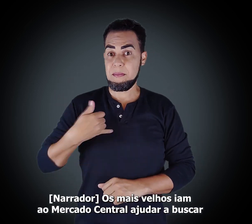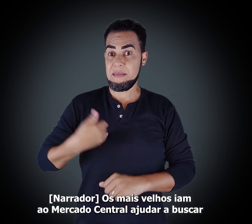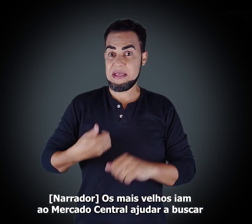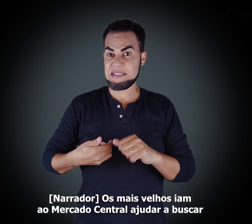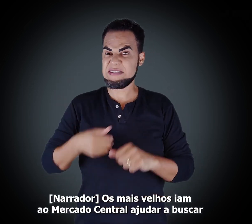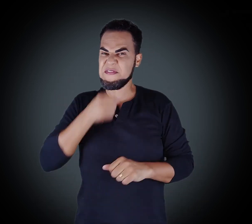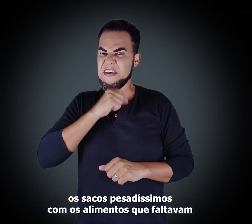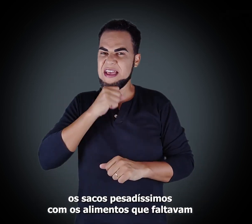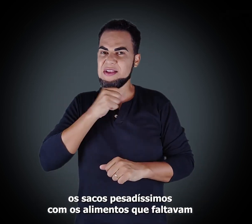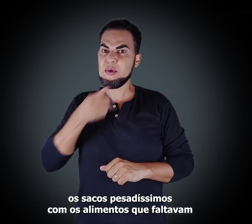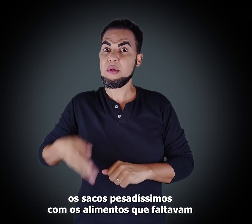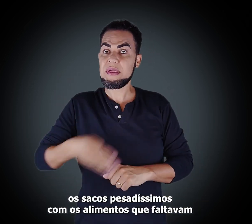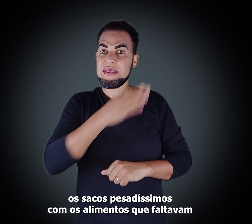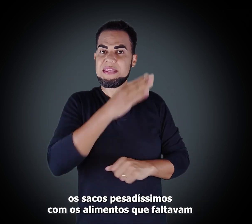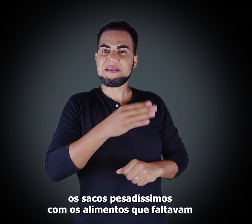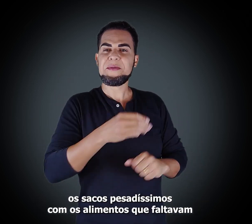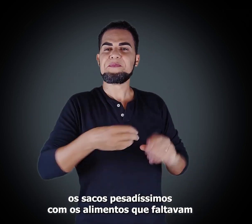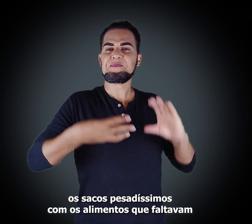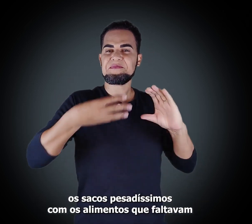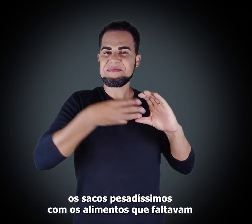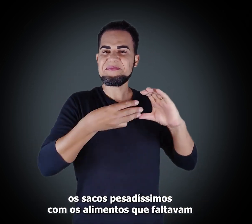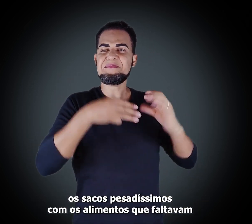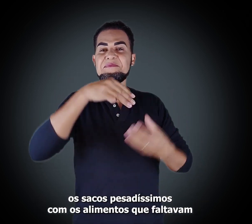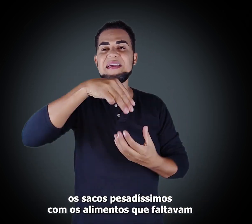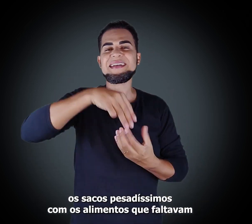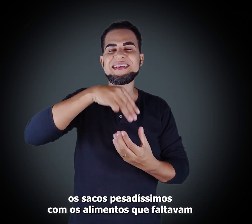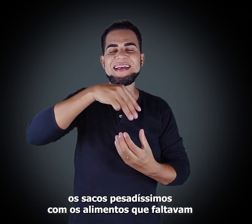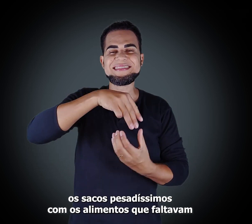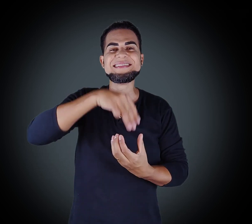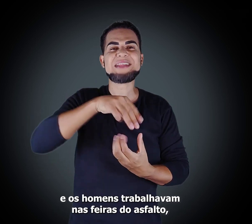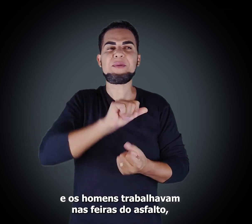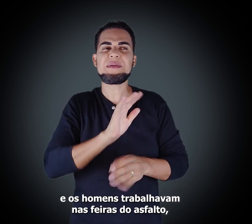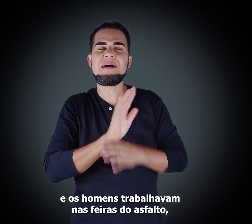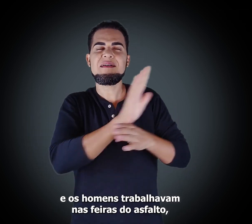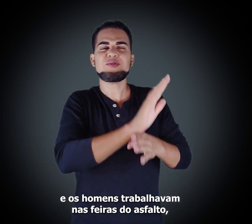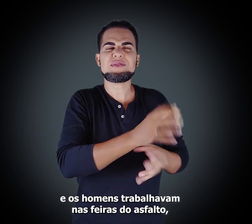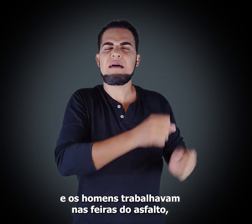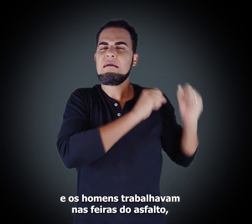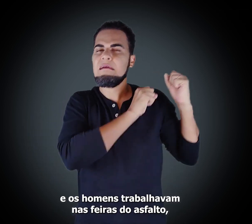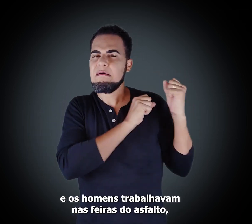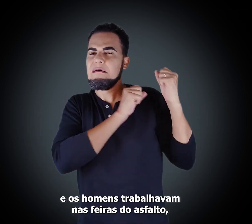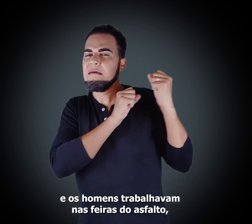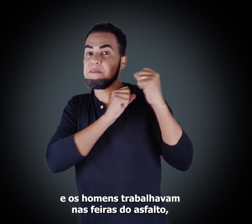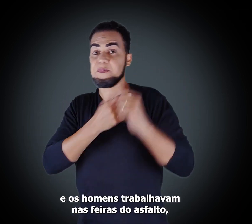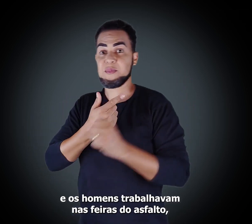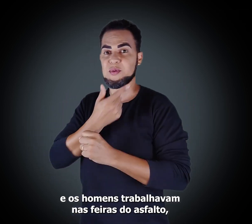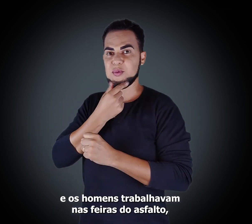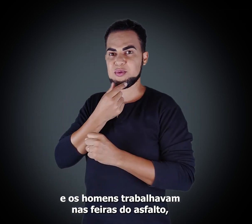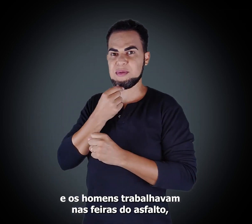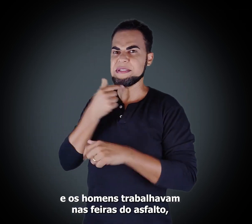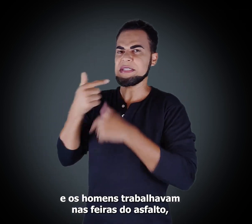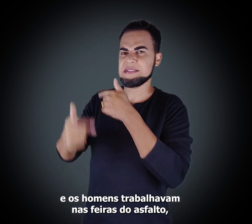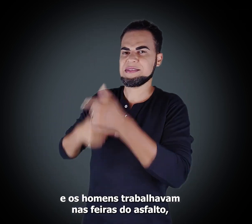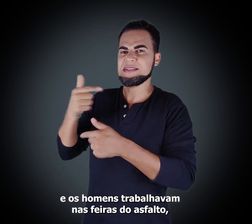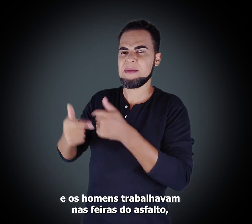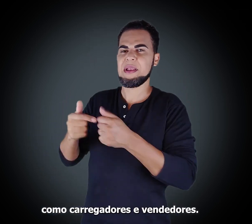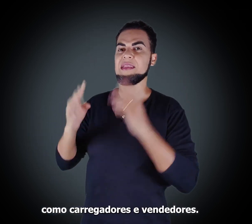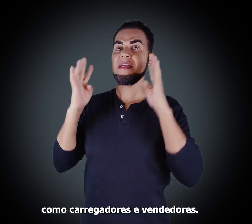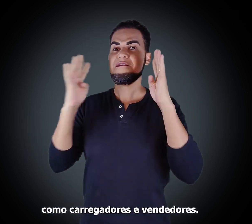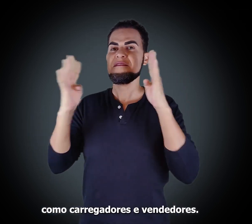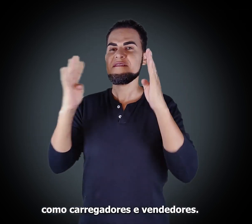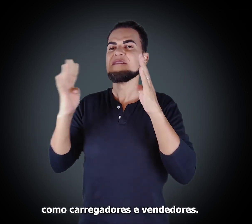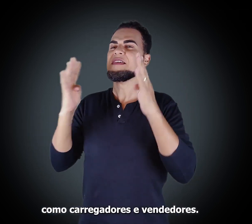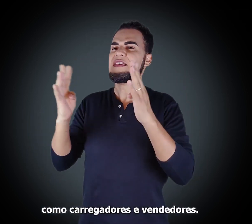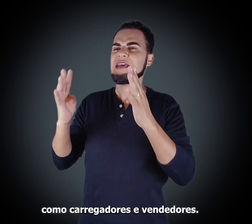central ajudar a buscar os sacos pesadíssimos com os alimentos que faltavam. E os homens trabalhavam nas feiras do asfalto